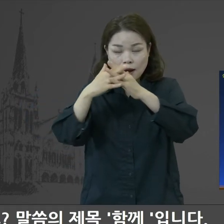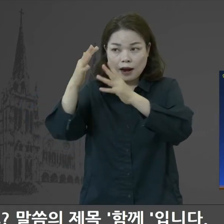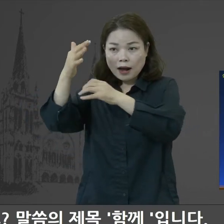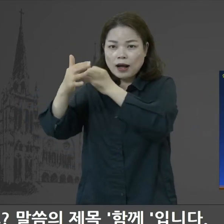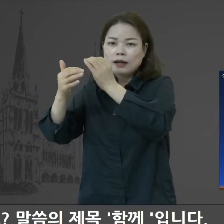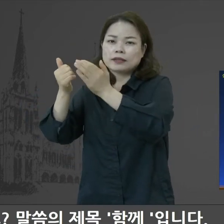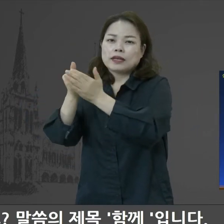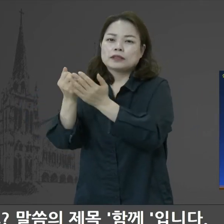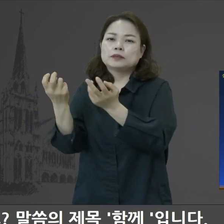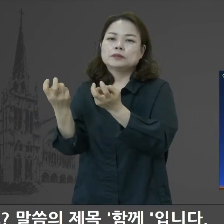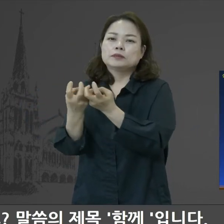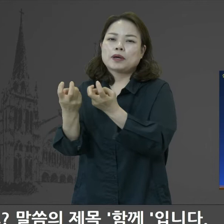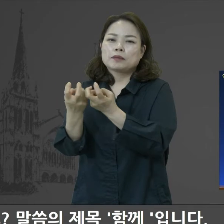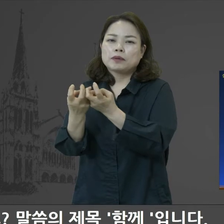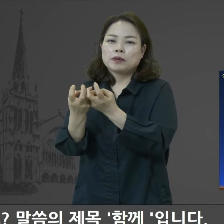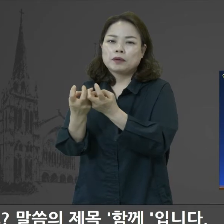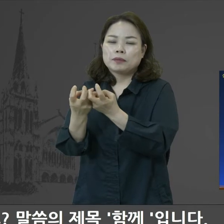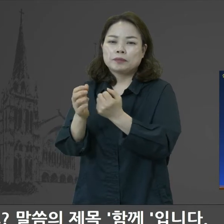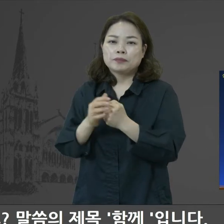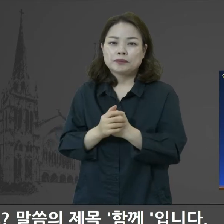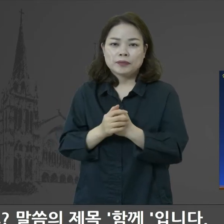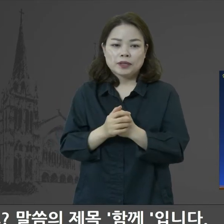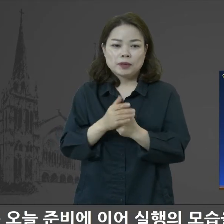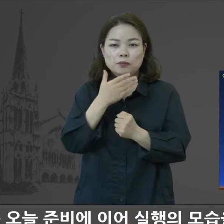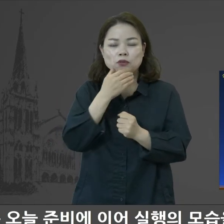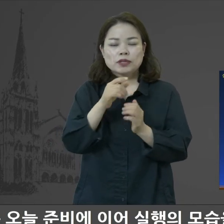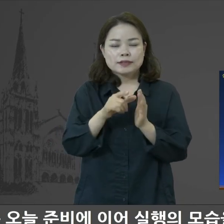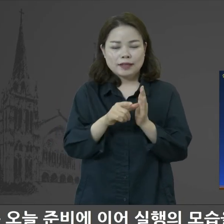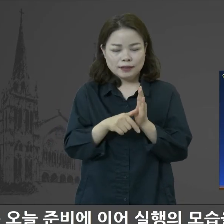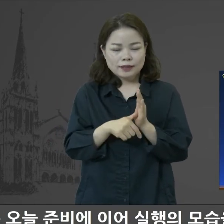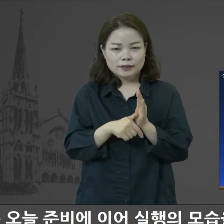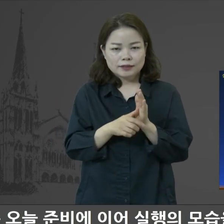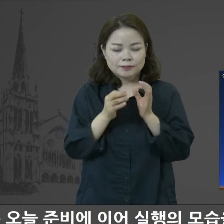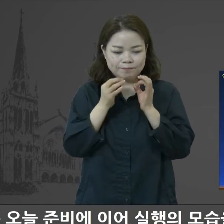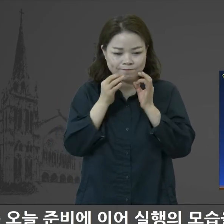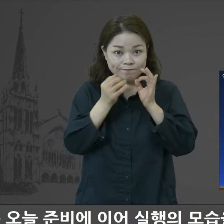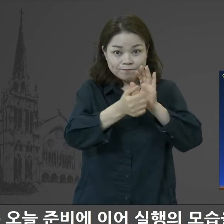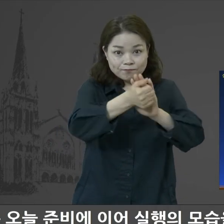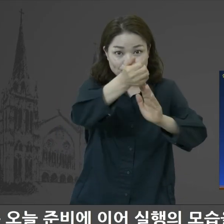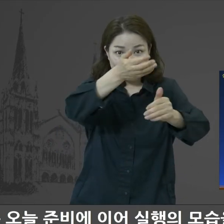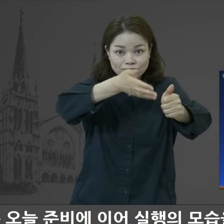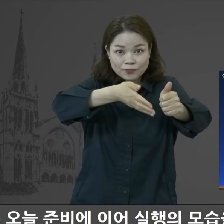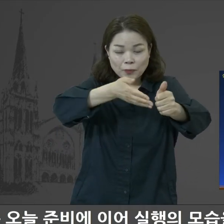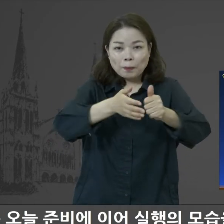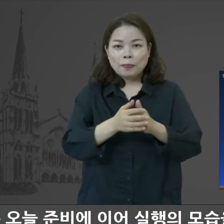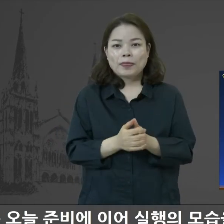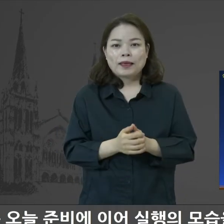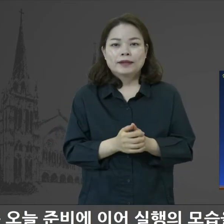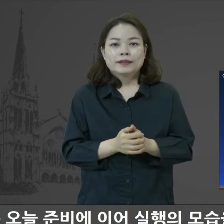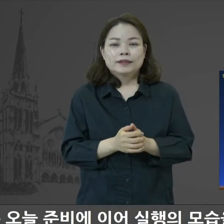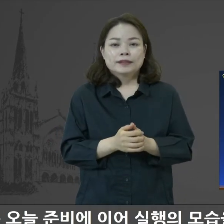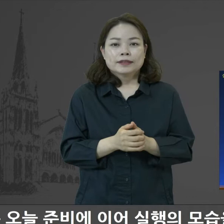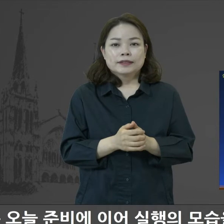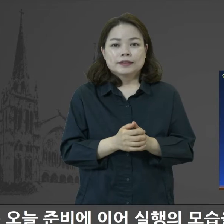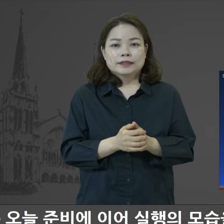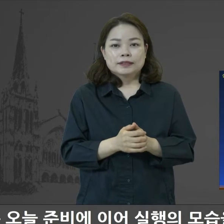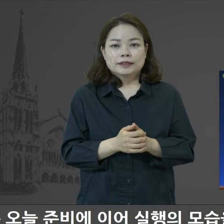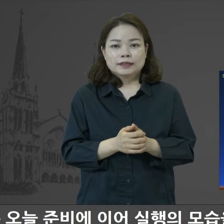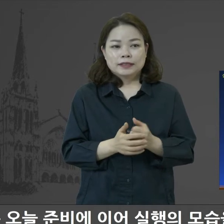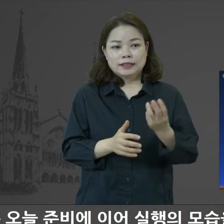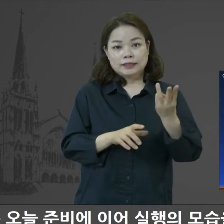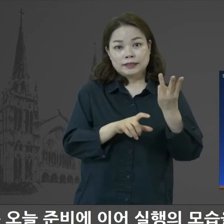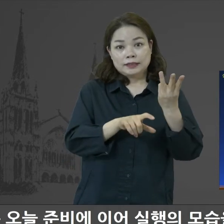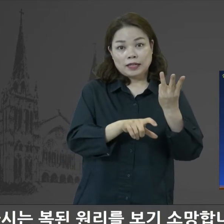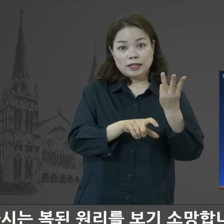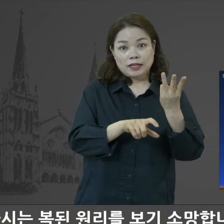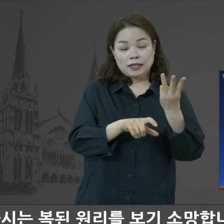그 원리를 배울 수 있는 복된 이 시간이 되기를 간절히 소망합니다. 자, 우선